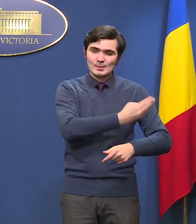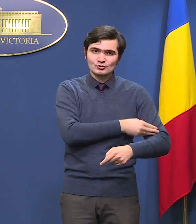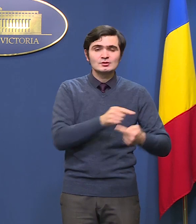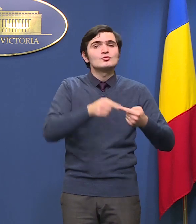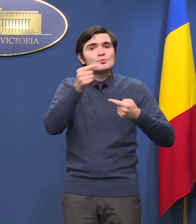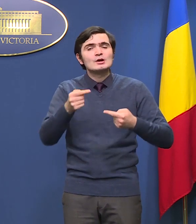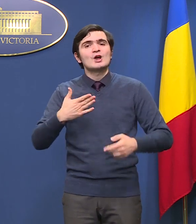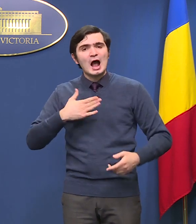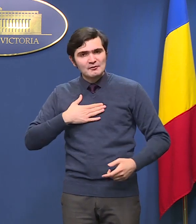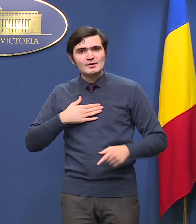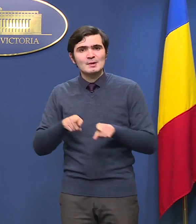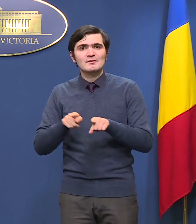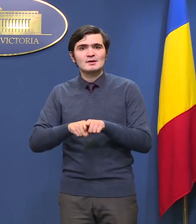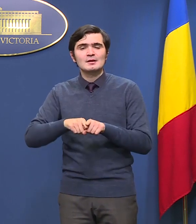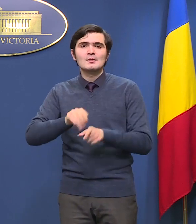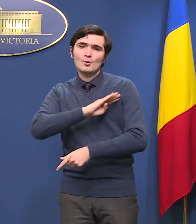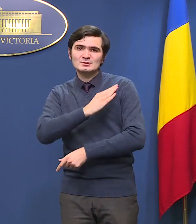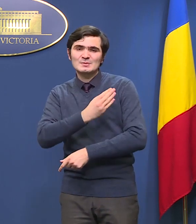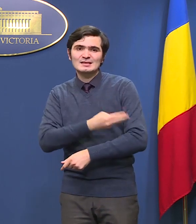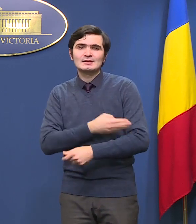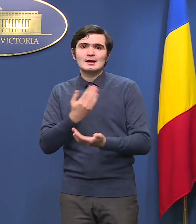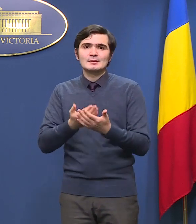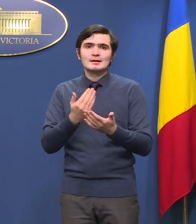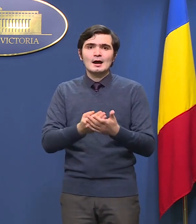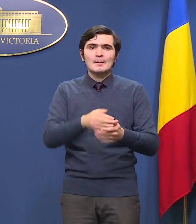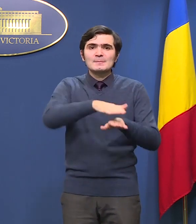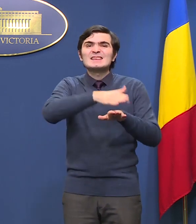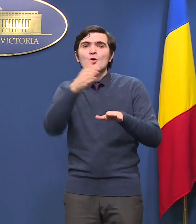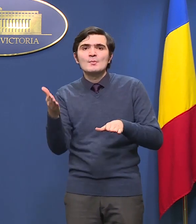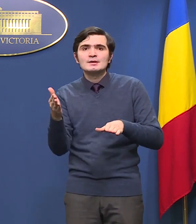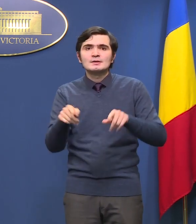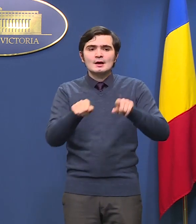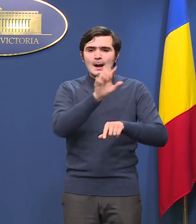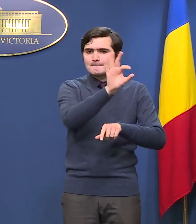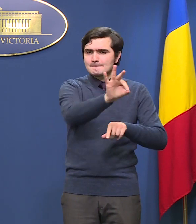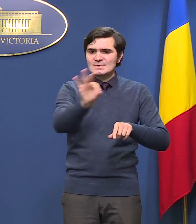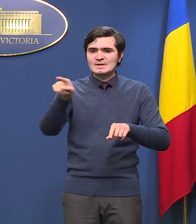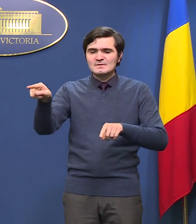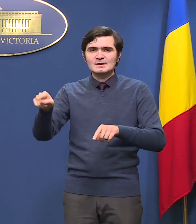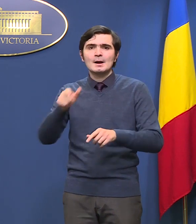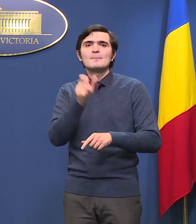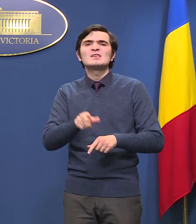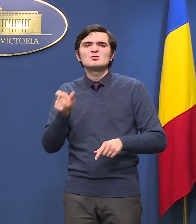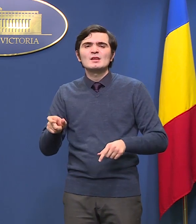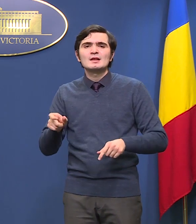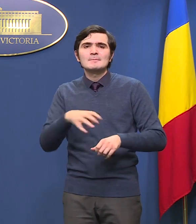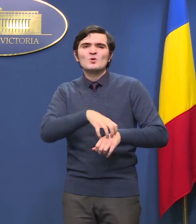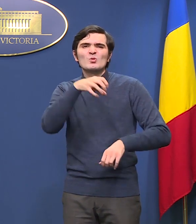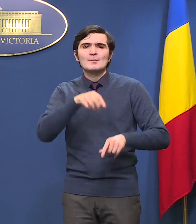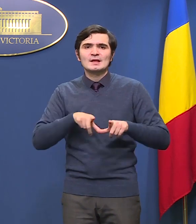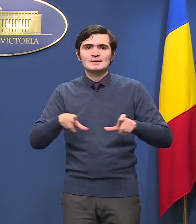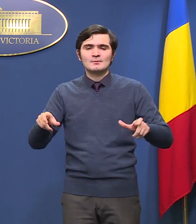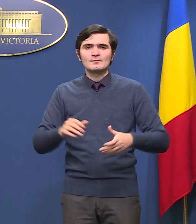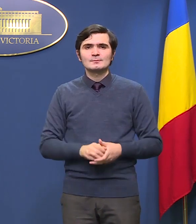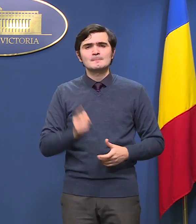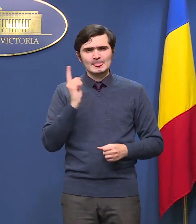a identifica persoanele care s-au contaminat cu virusul. Trebuie să știți că